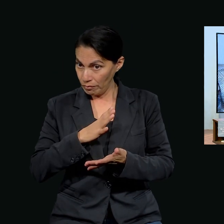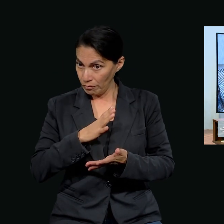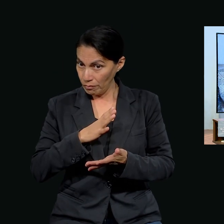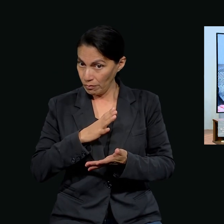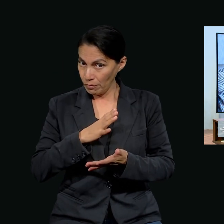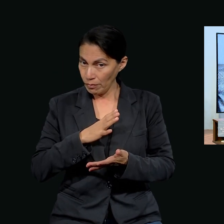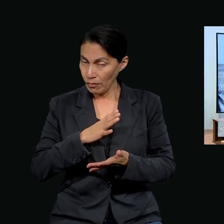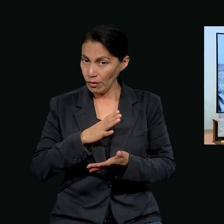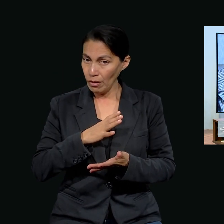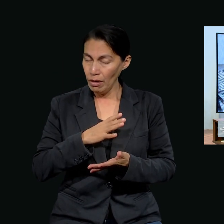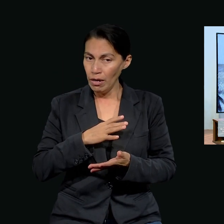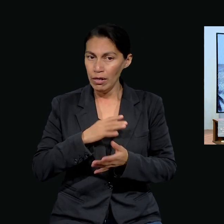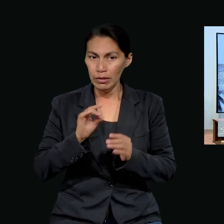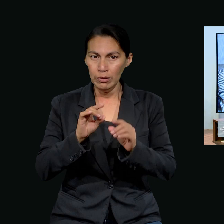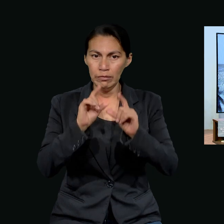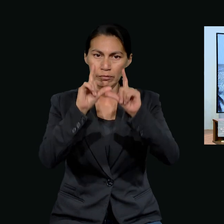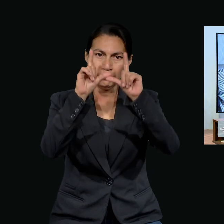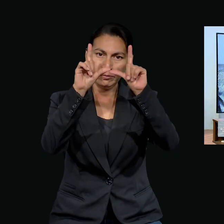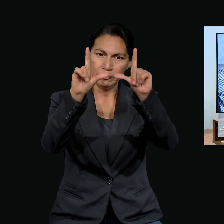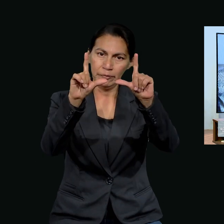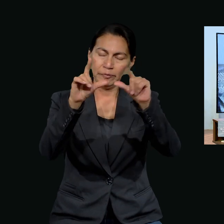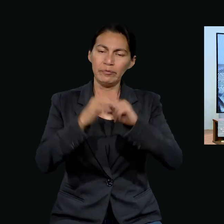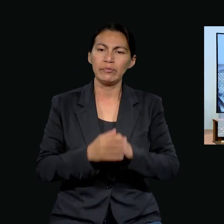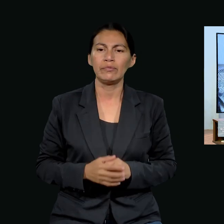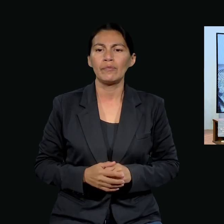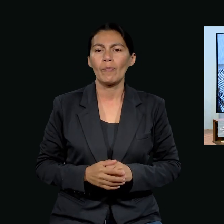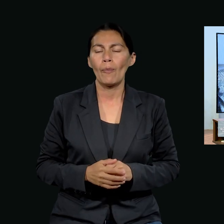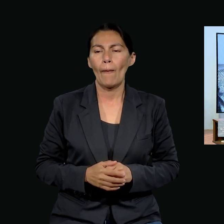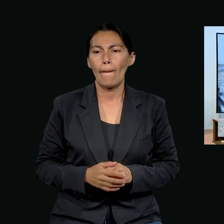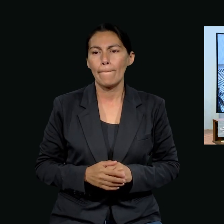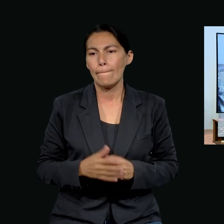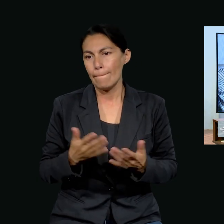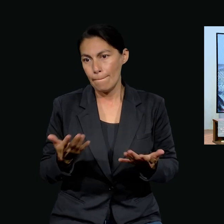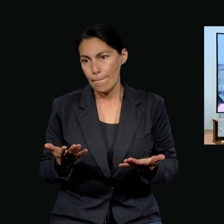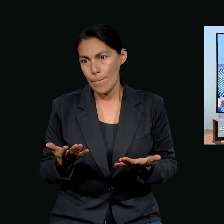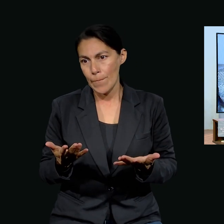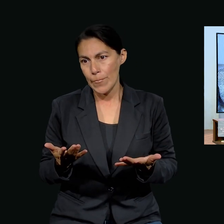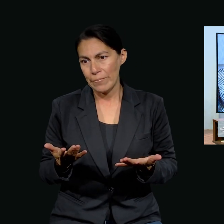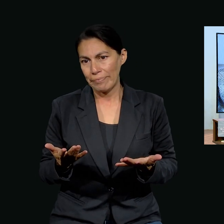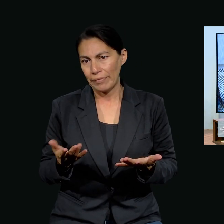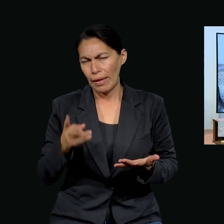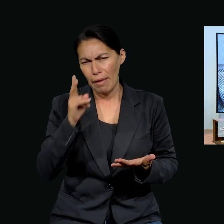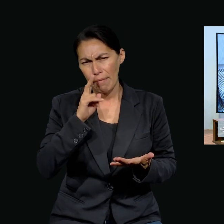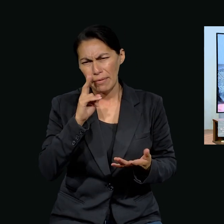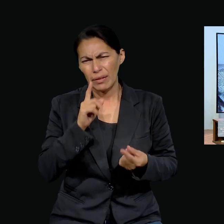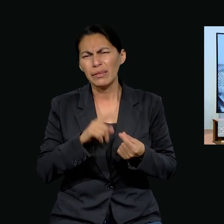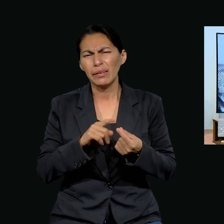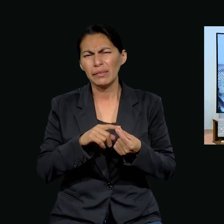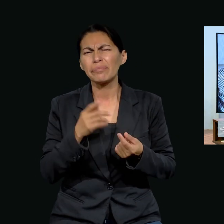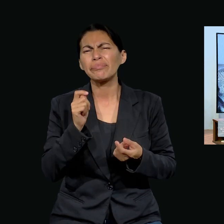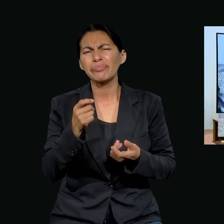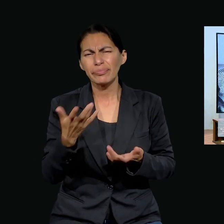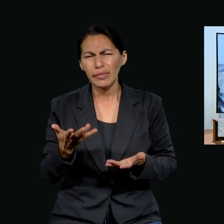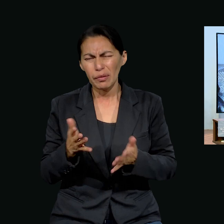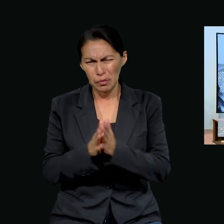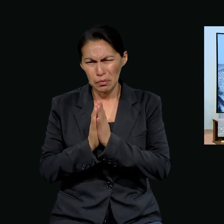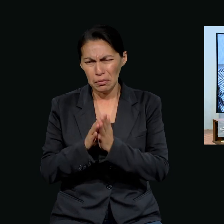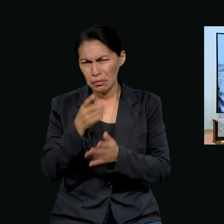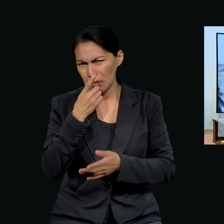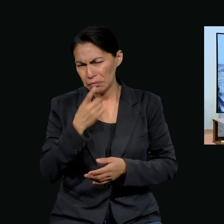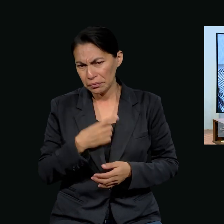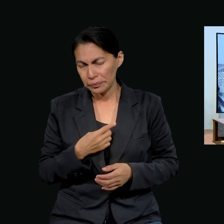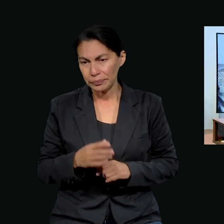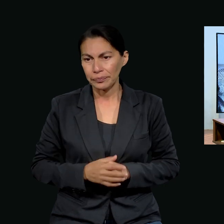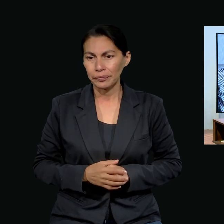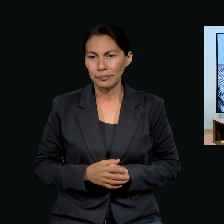que usted tiene y que van a estar pasando. Vamos a ver quiénes son. Coméntenos algo,